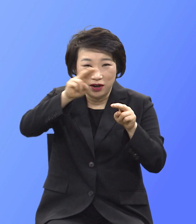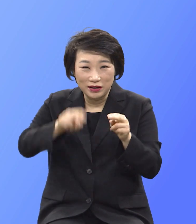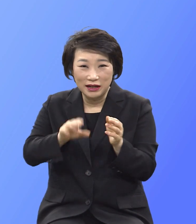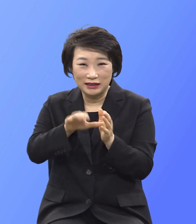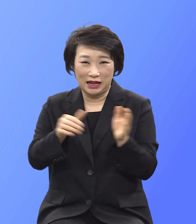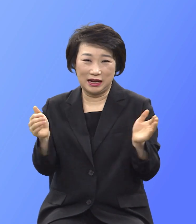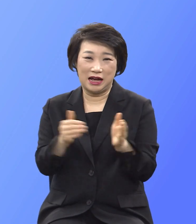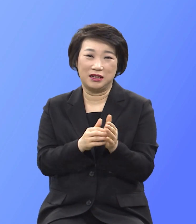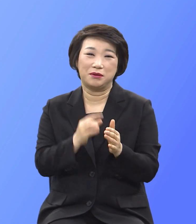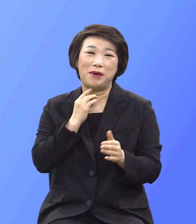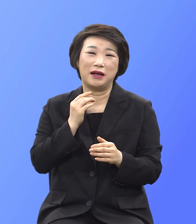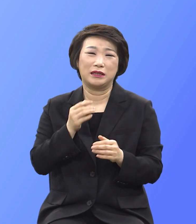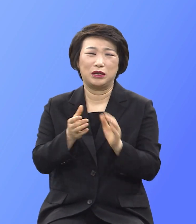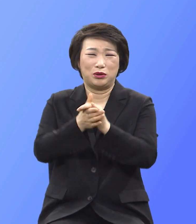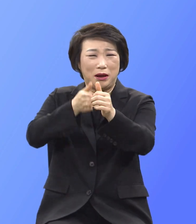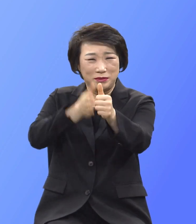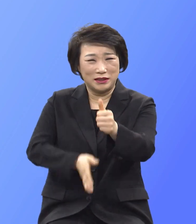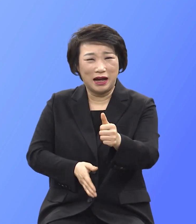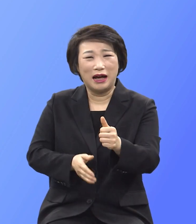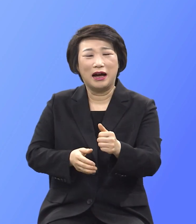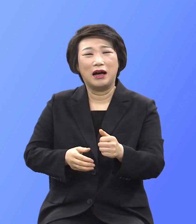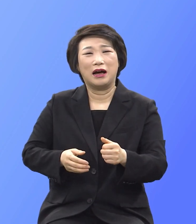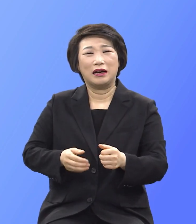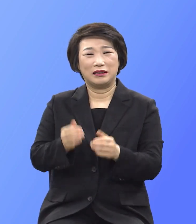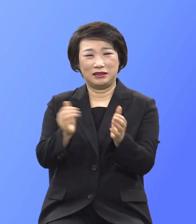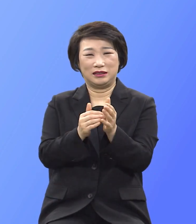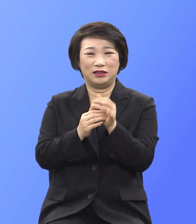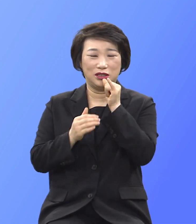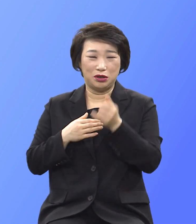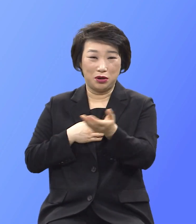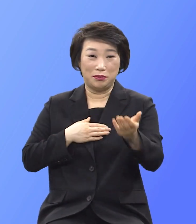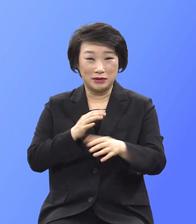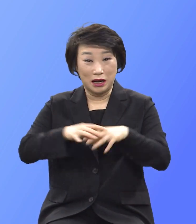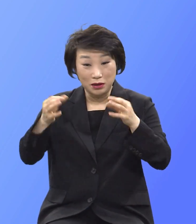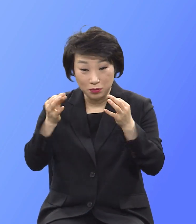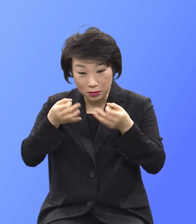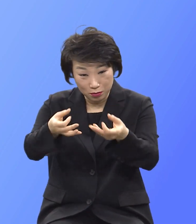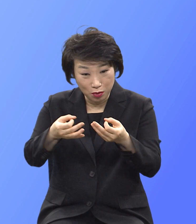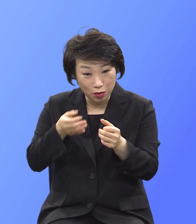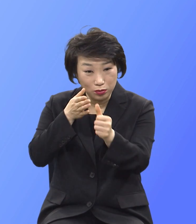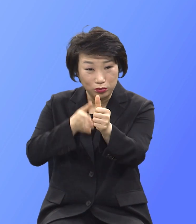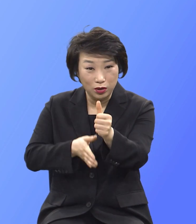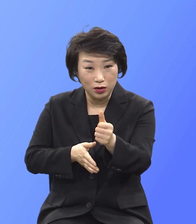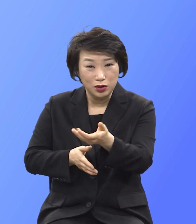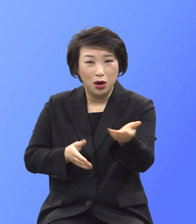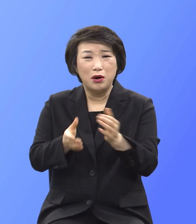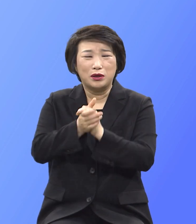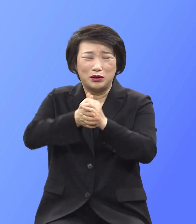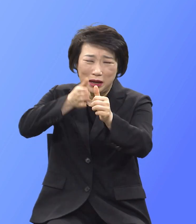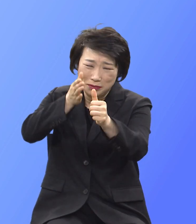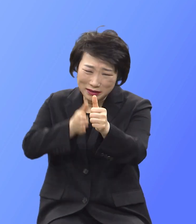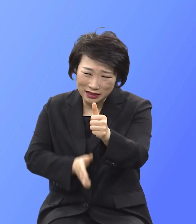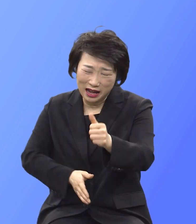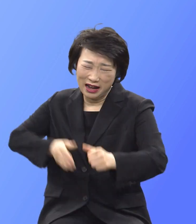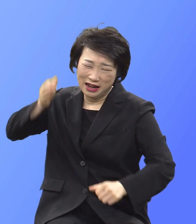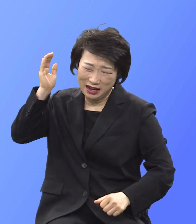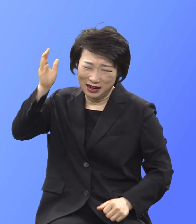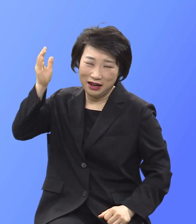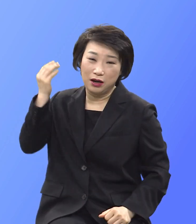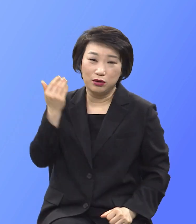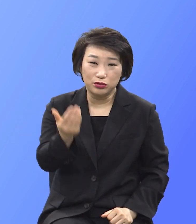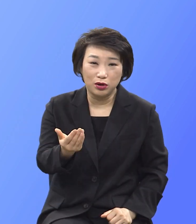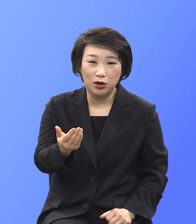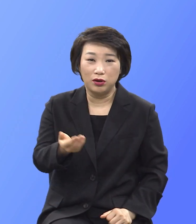시간까지 뿐입니다. 우리 잘 들어야 합니다, 여러분. 기도하라고 그렇게